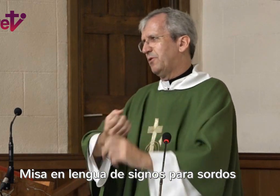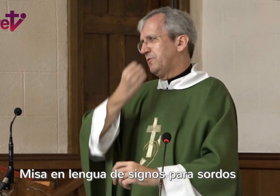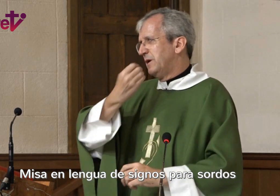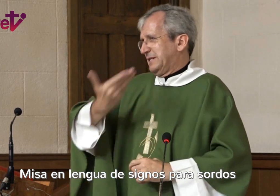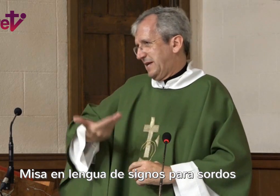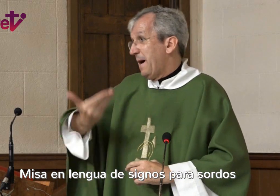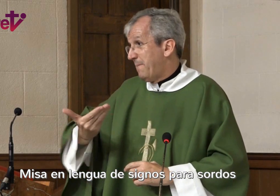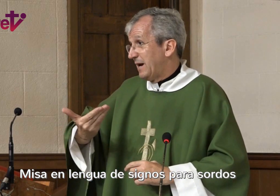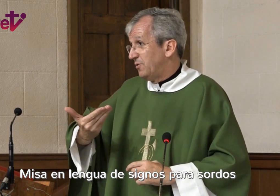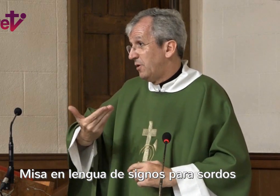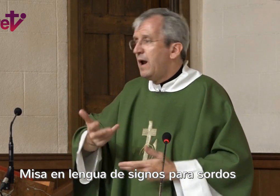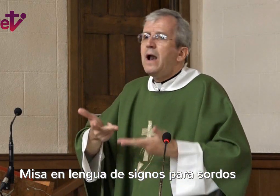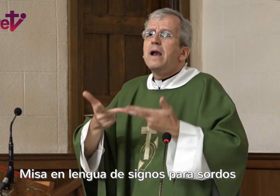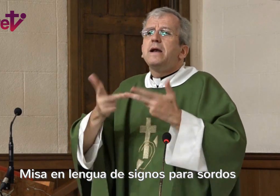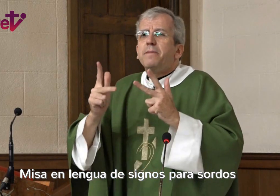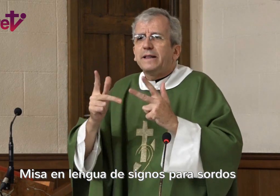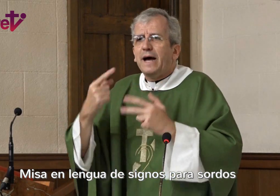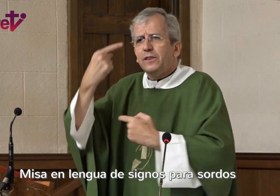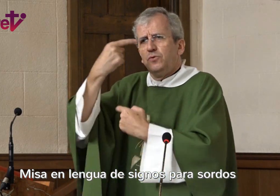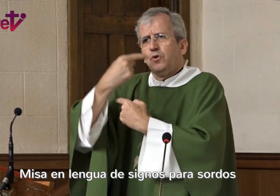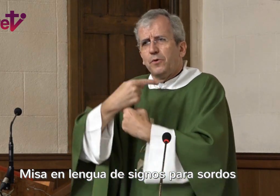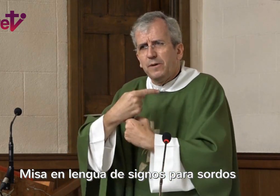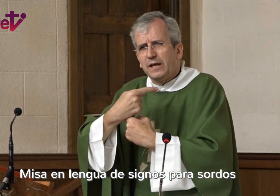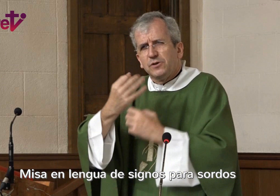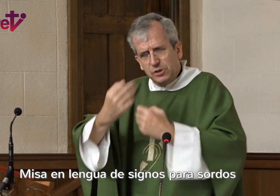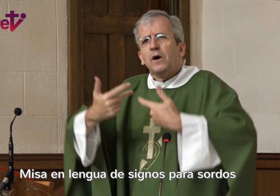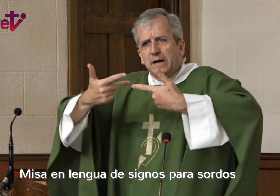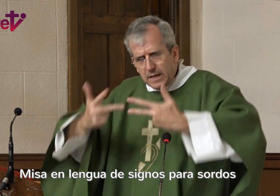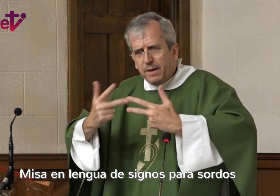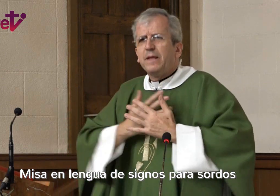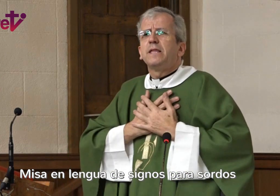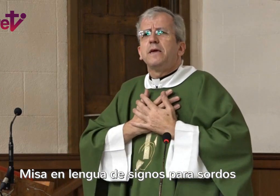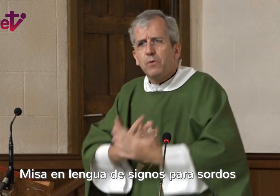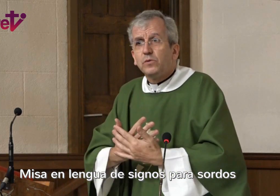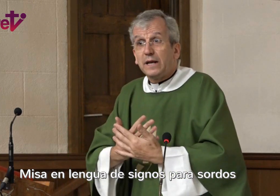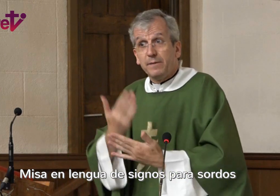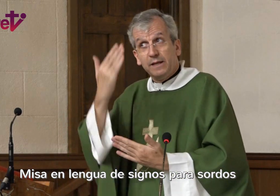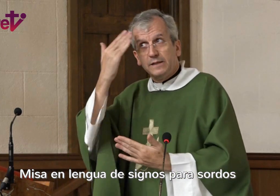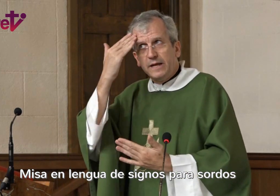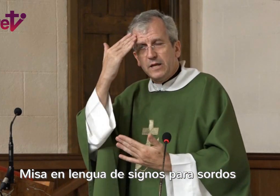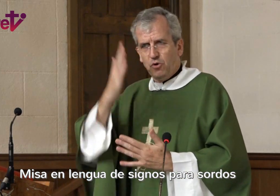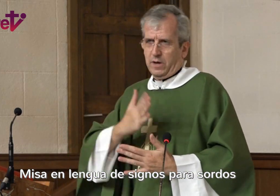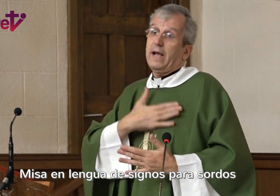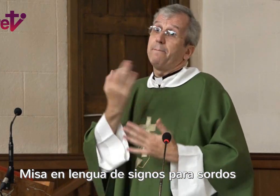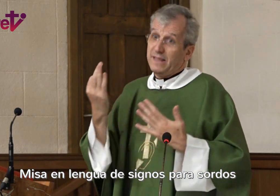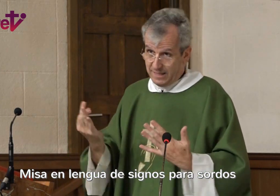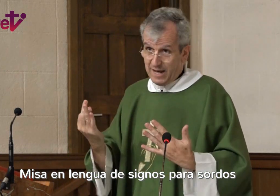matrimonio sea válido libertad no por obligación sino libremente y voluntariamente teniendo capacidad